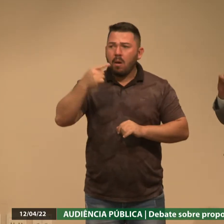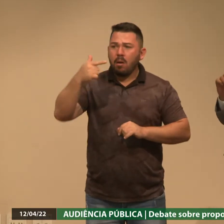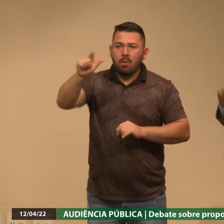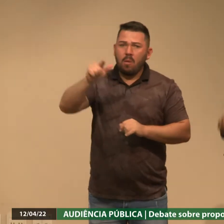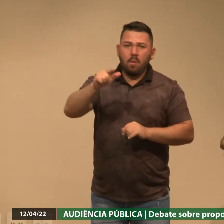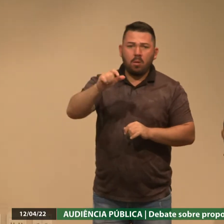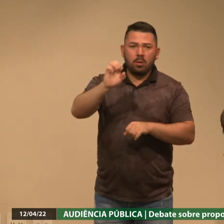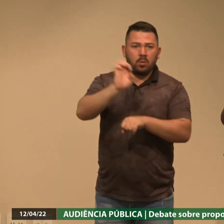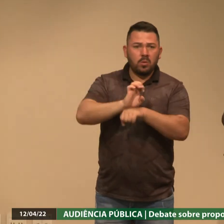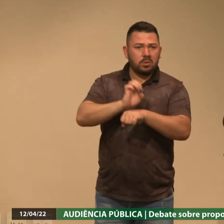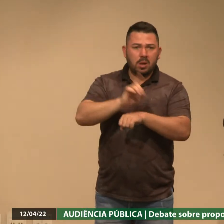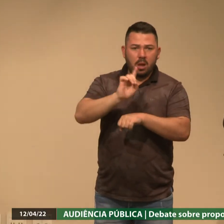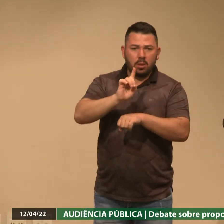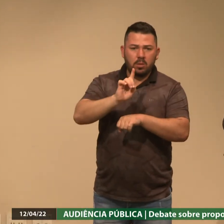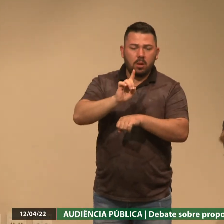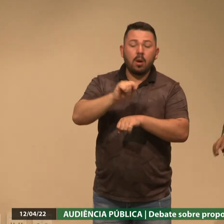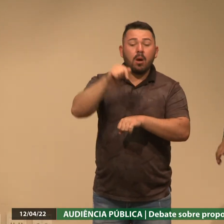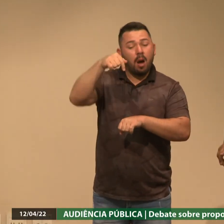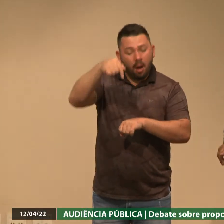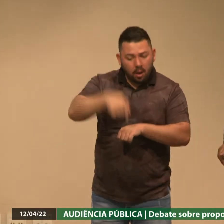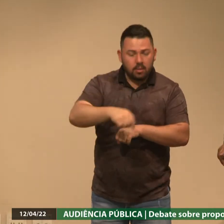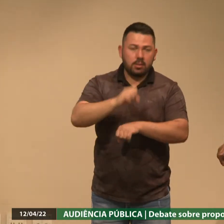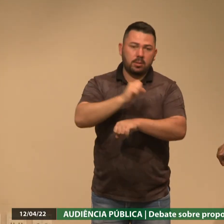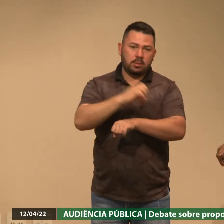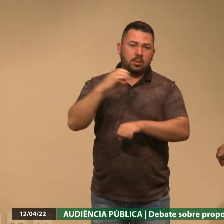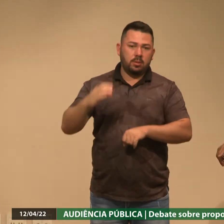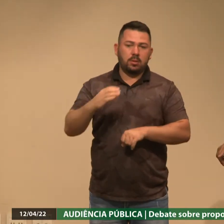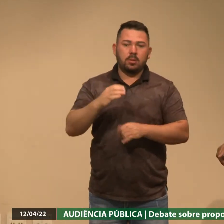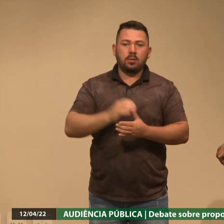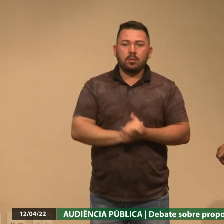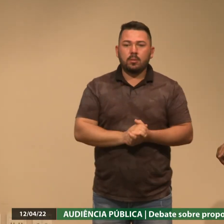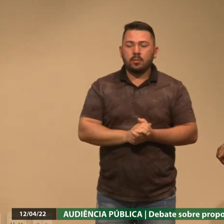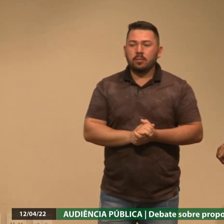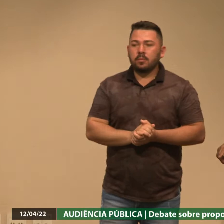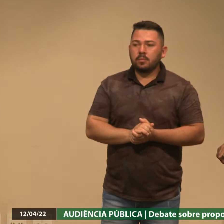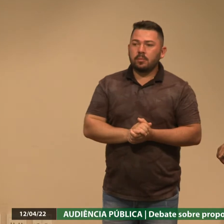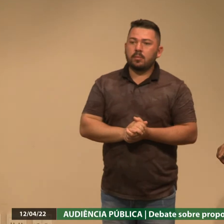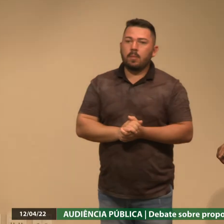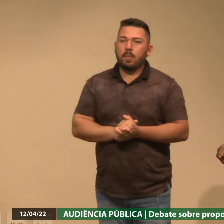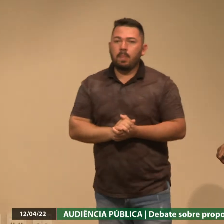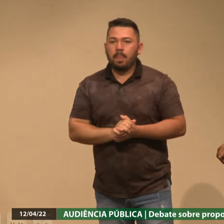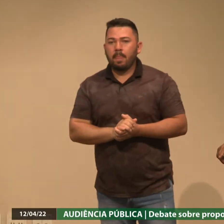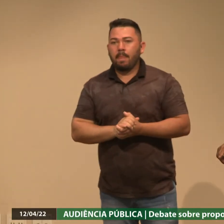em um troço estados vizinhos foi aqui no Estado de Santa Catarina